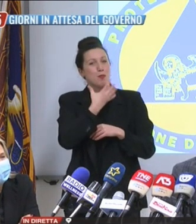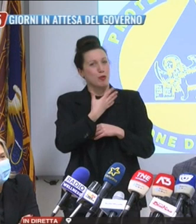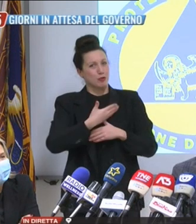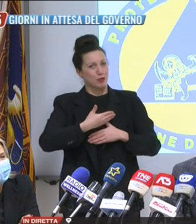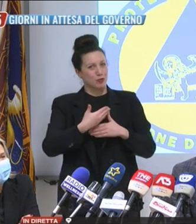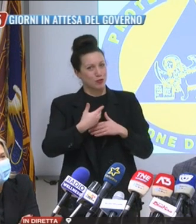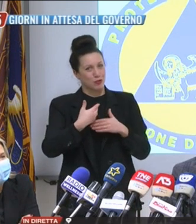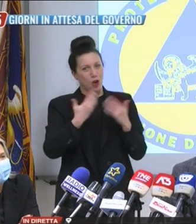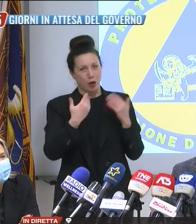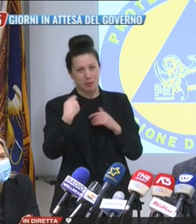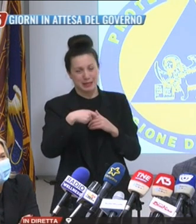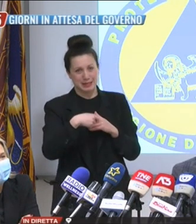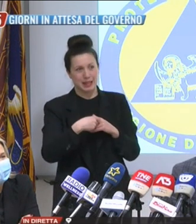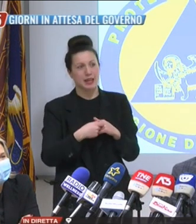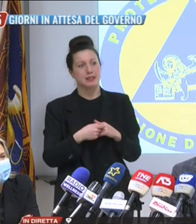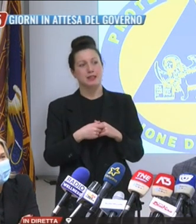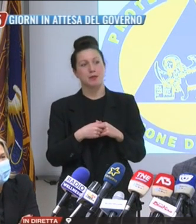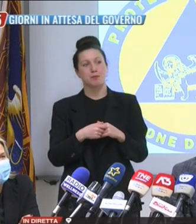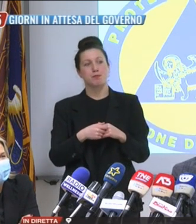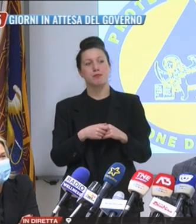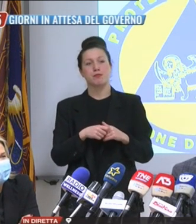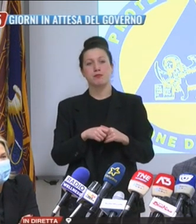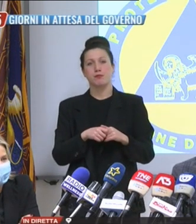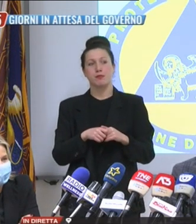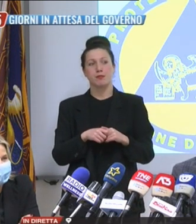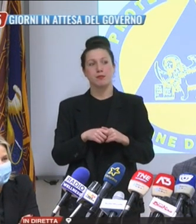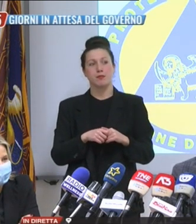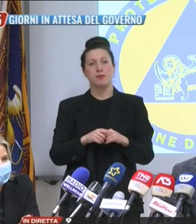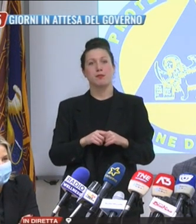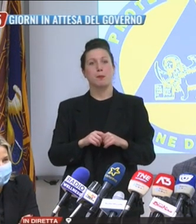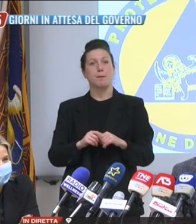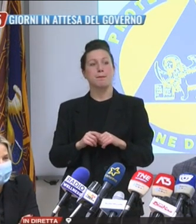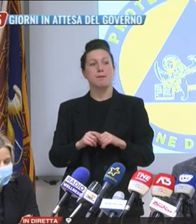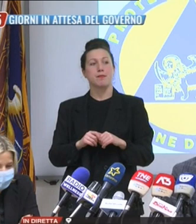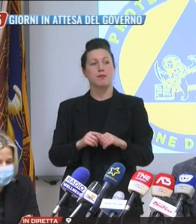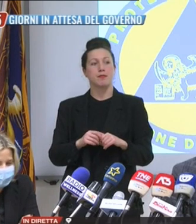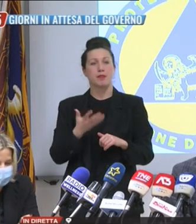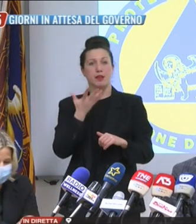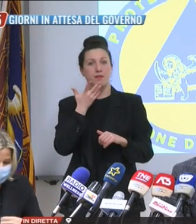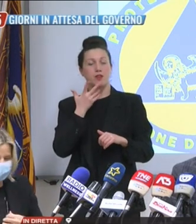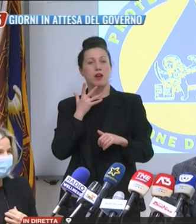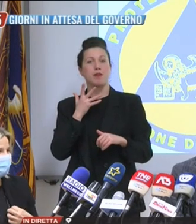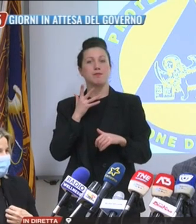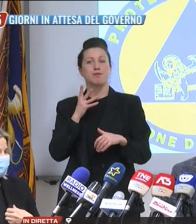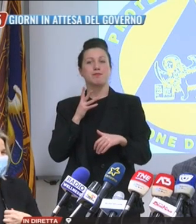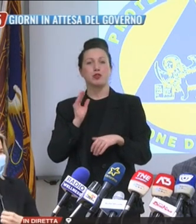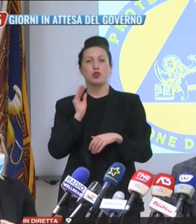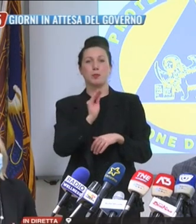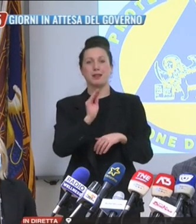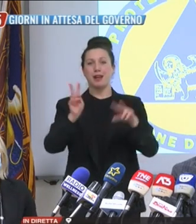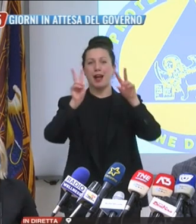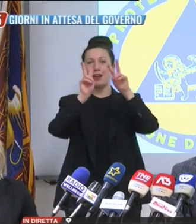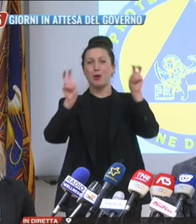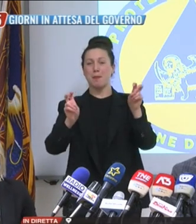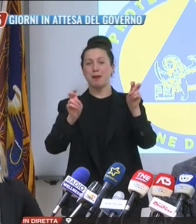solleciterei anzitutto su un tema che so starle a cuore, ovvero la formazione del nuovo governo. Sì, ma ti viene tutti i giorni la